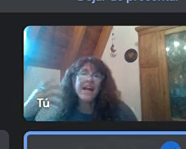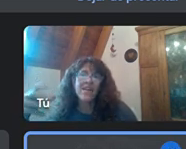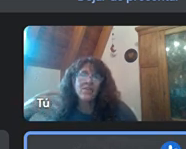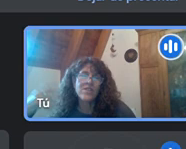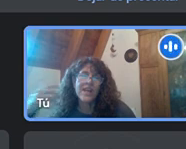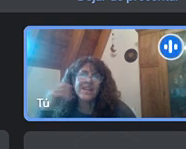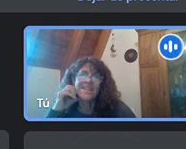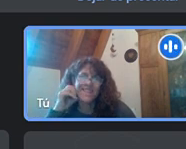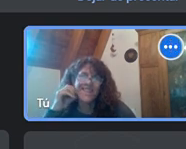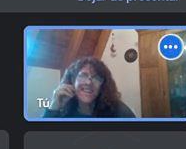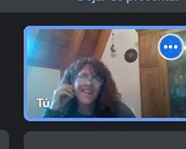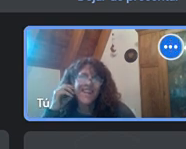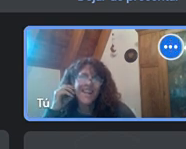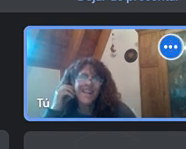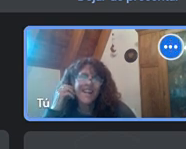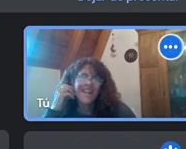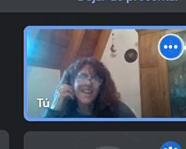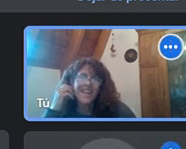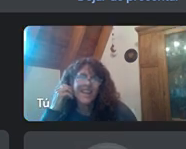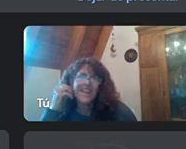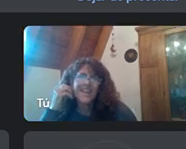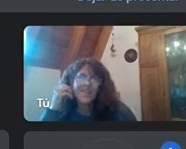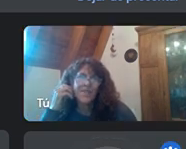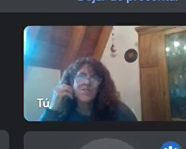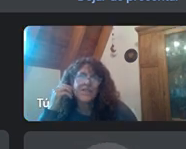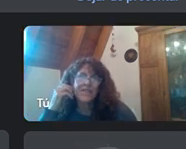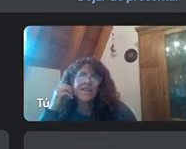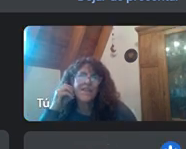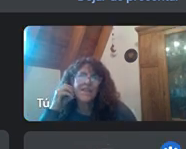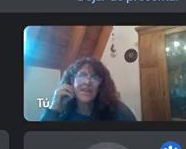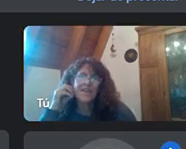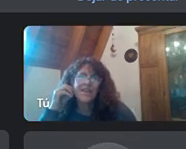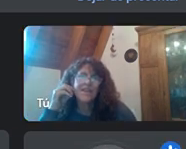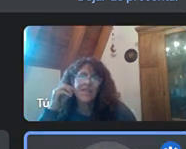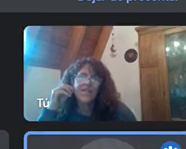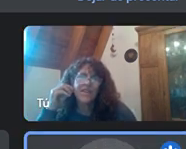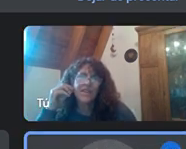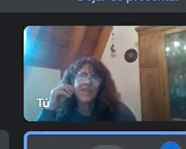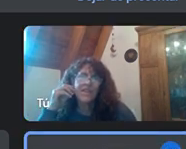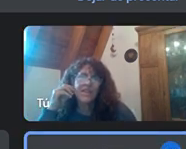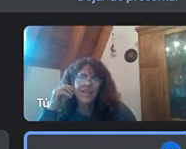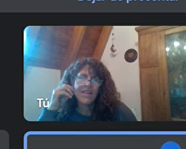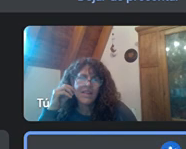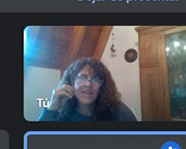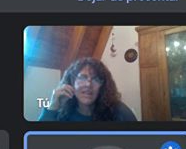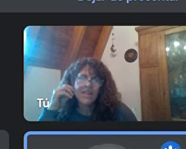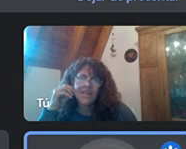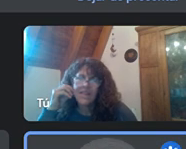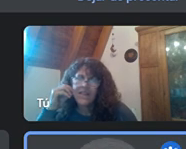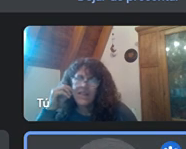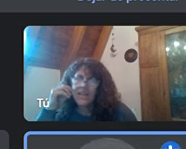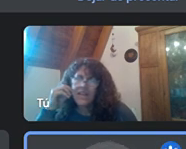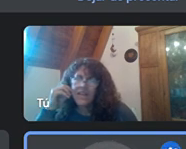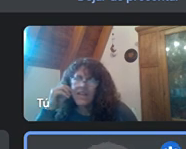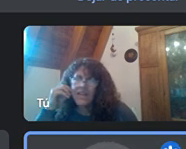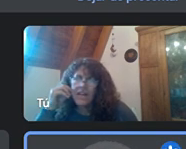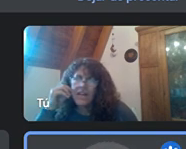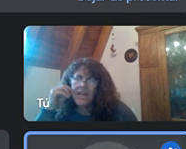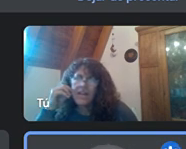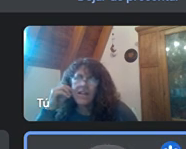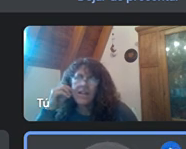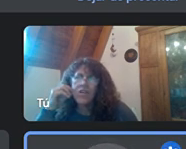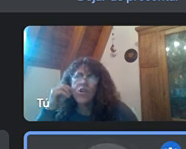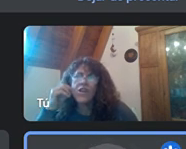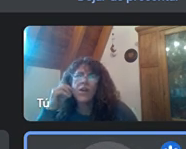sea. Ajá. Y redistribuir. ¿Qué sería OERS la sigla, profe? ¿Qué los